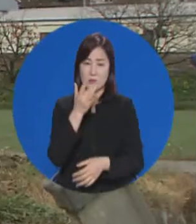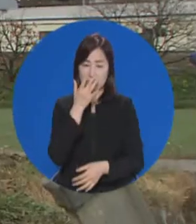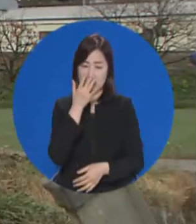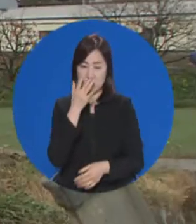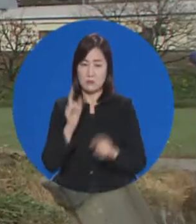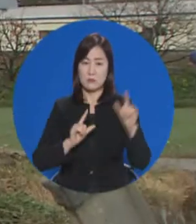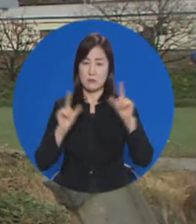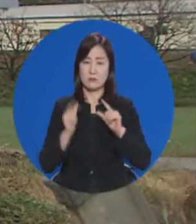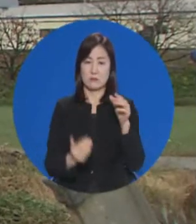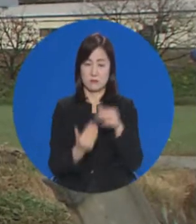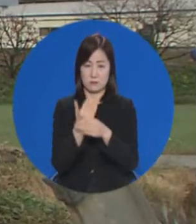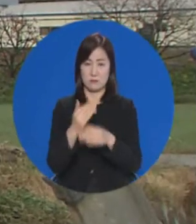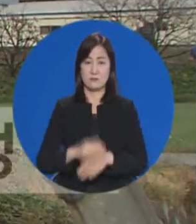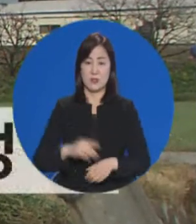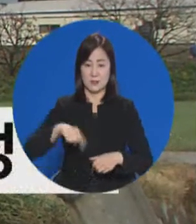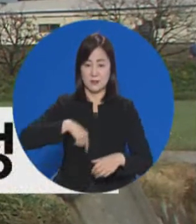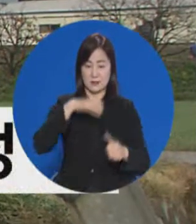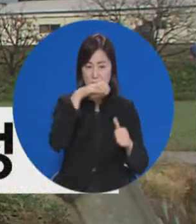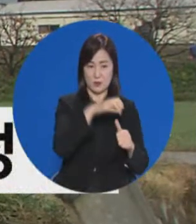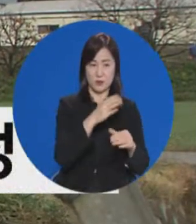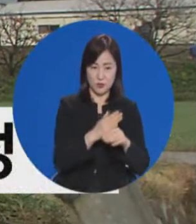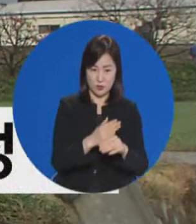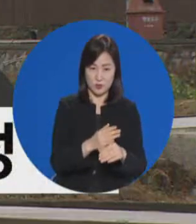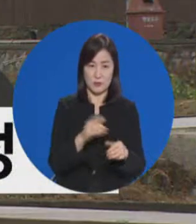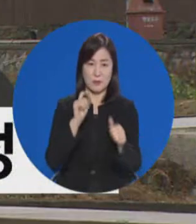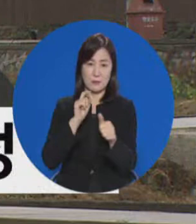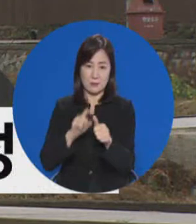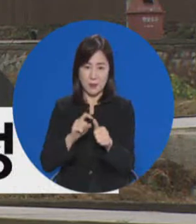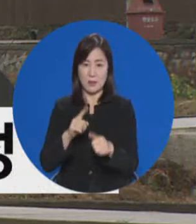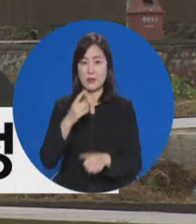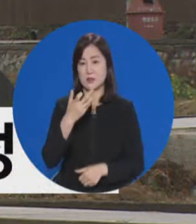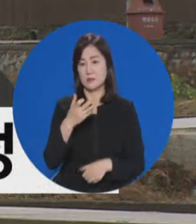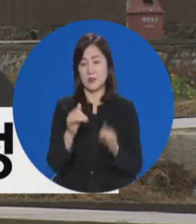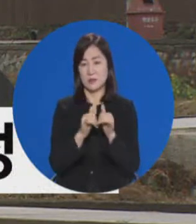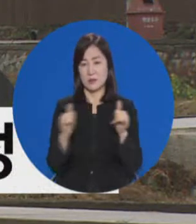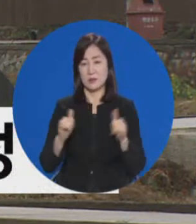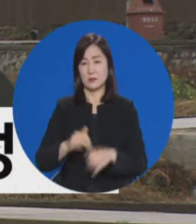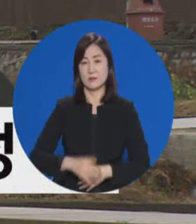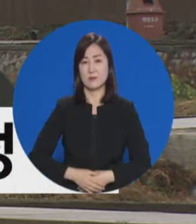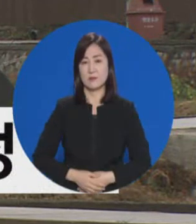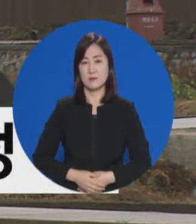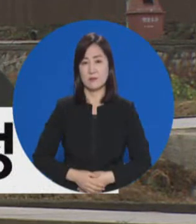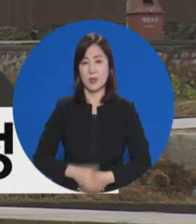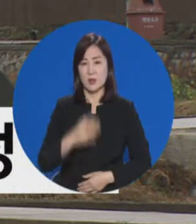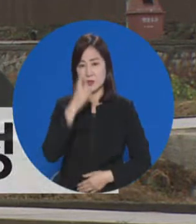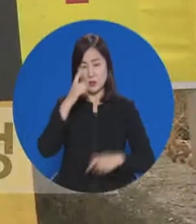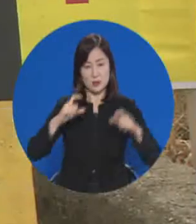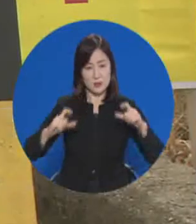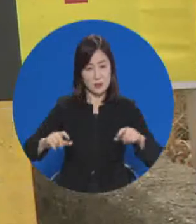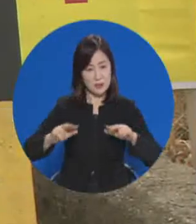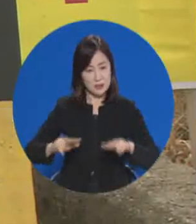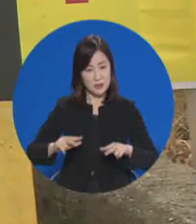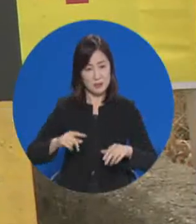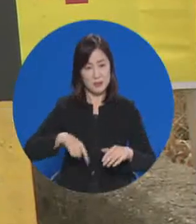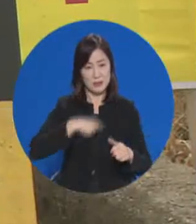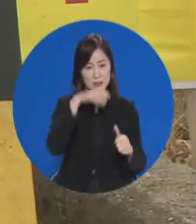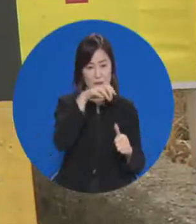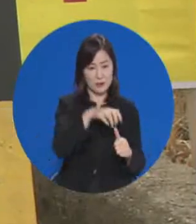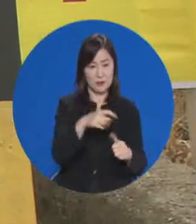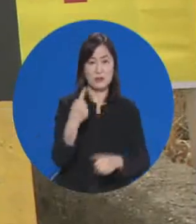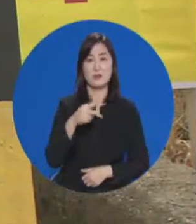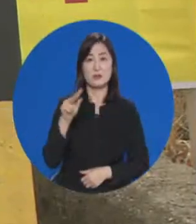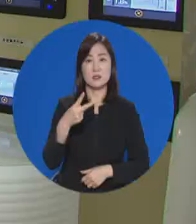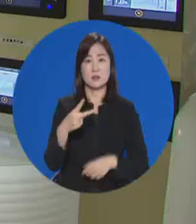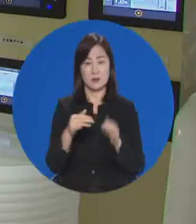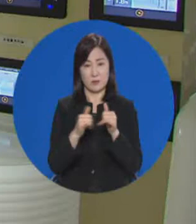겁니다. 자가격리를 하다 양성 판정을 받는 사례도 18명에 이릅니다. 순천 지역의 현재 자가격리자는 1,200여